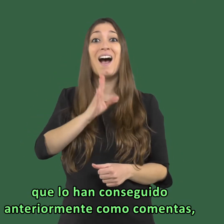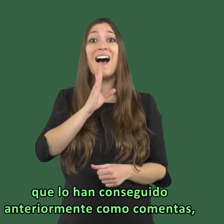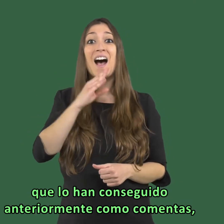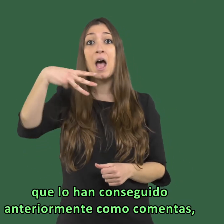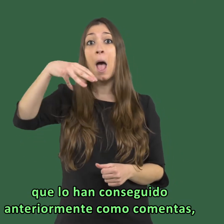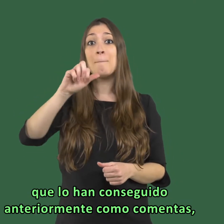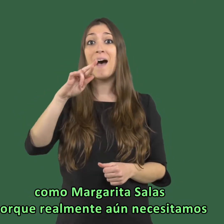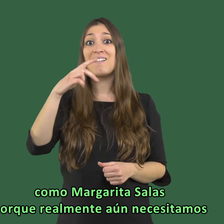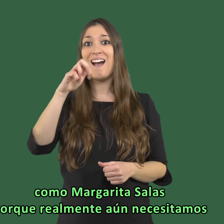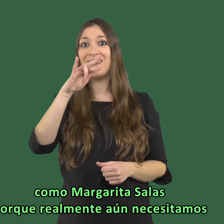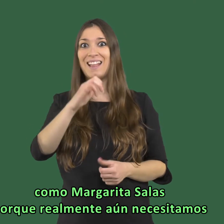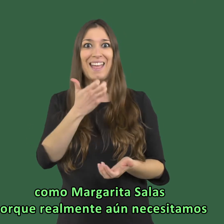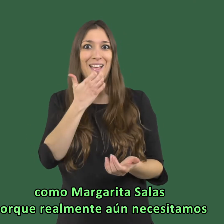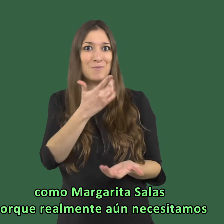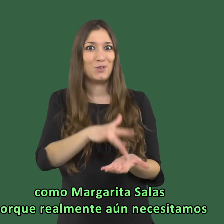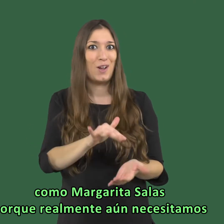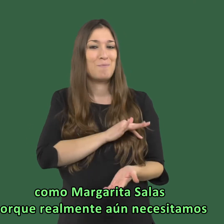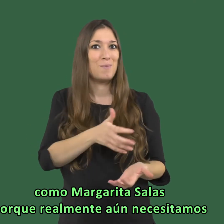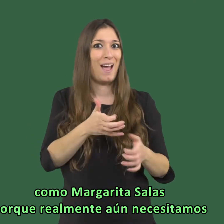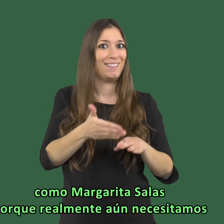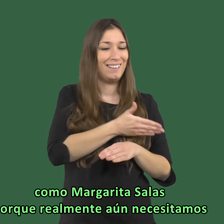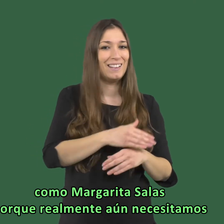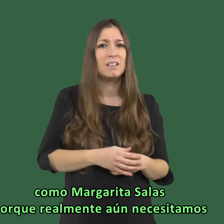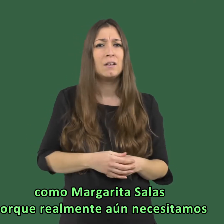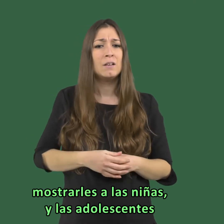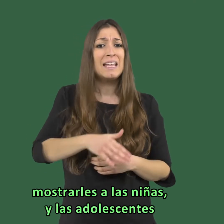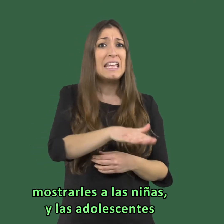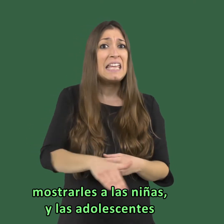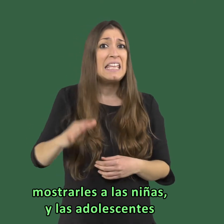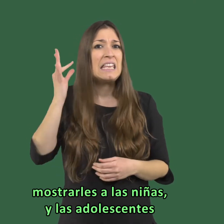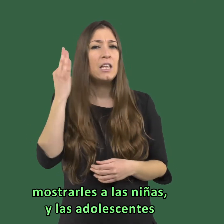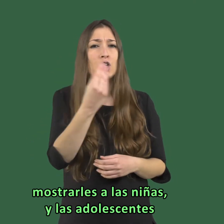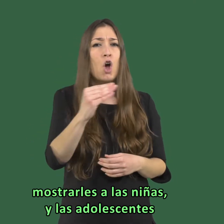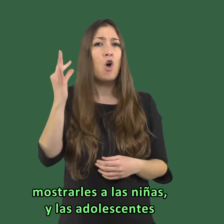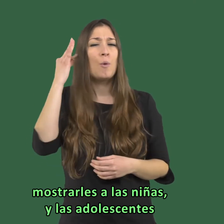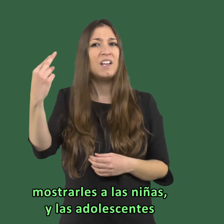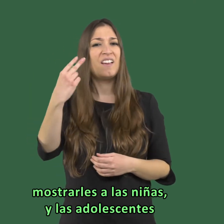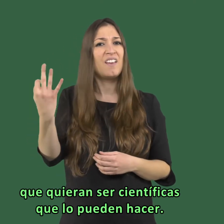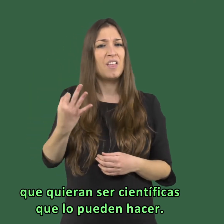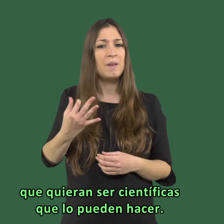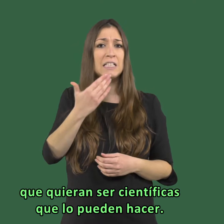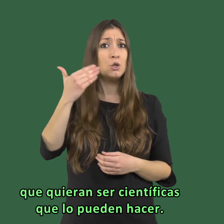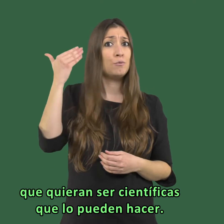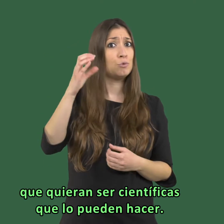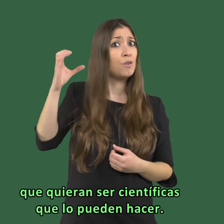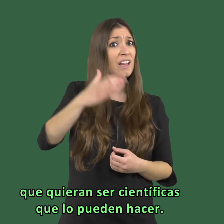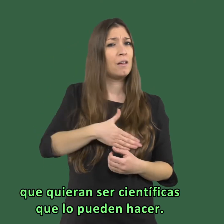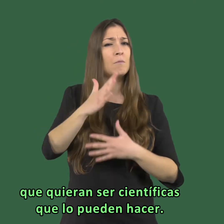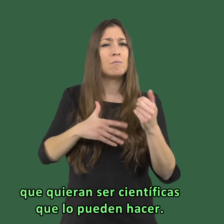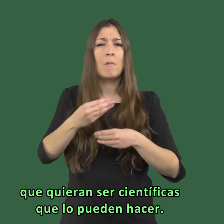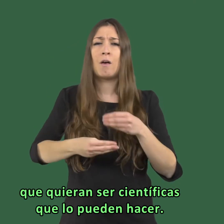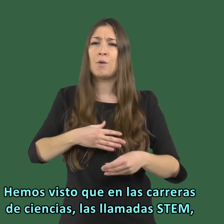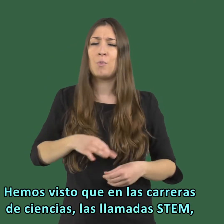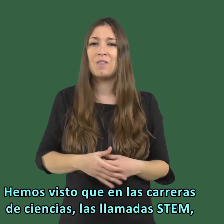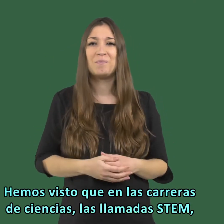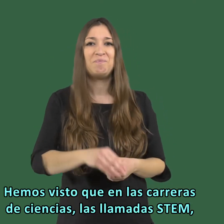anteriormente, como comentas, como Margarita Salas, porque realmente aún necesitamos mostrarles a las niñas y a las adolescentes que quieran ser científicas que lo